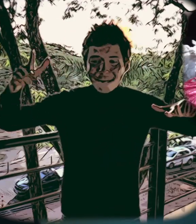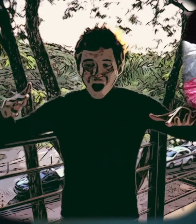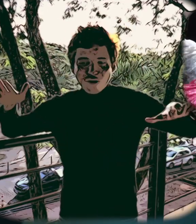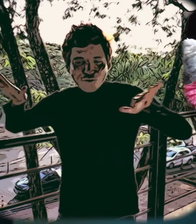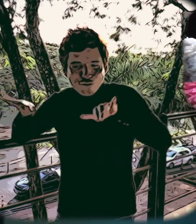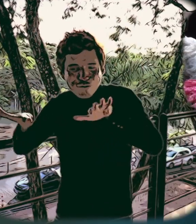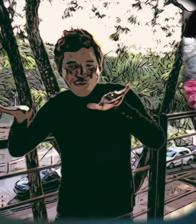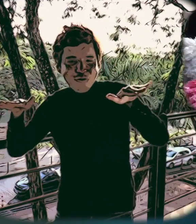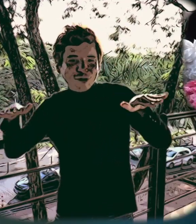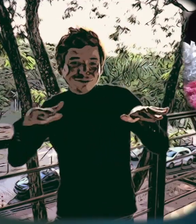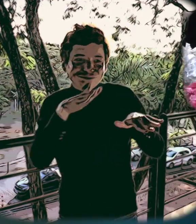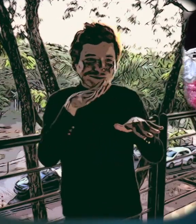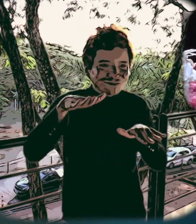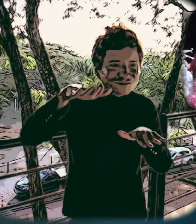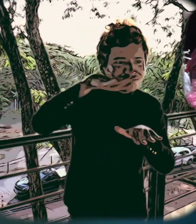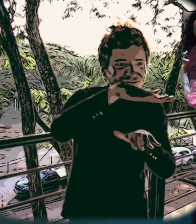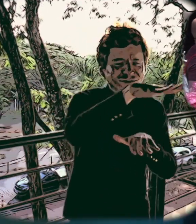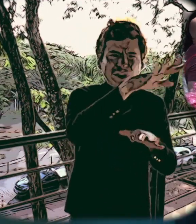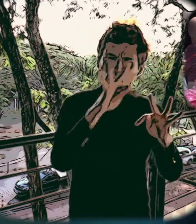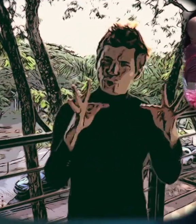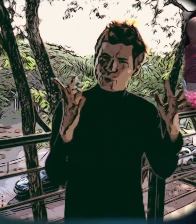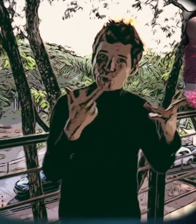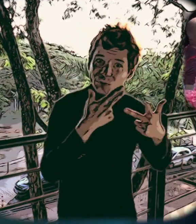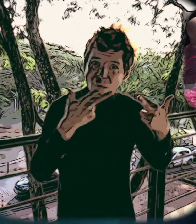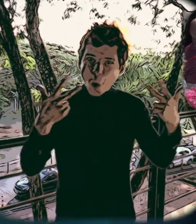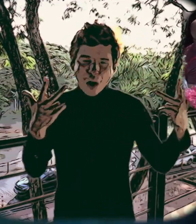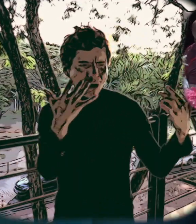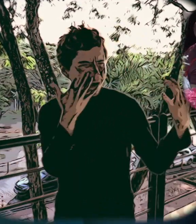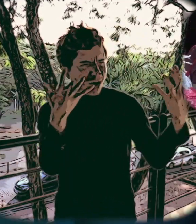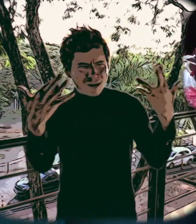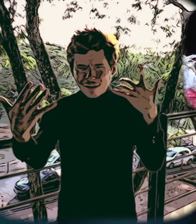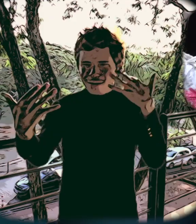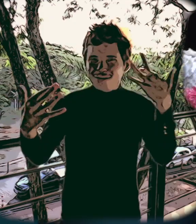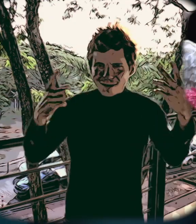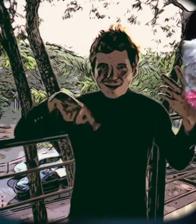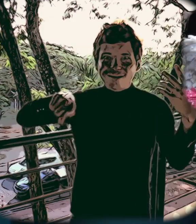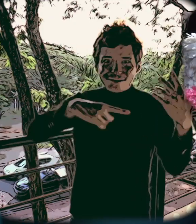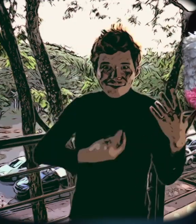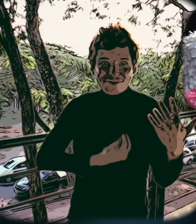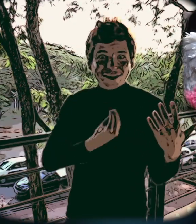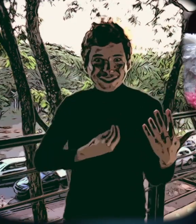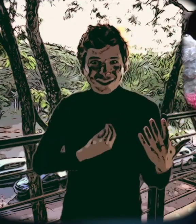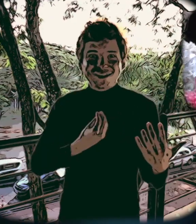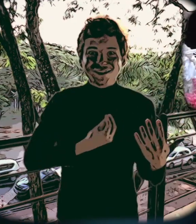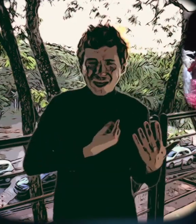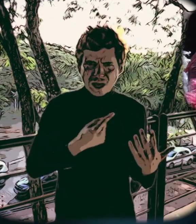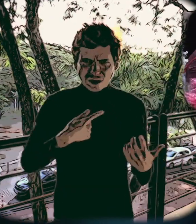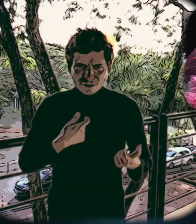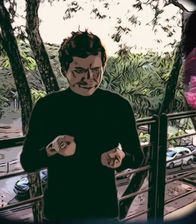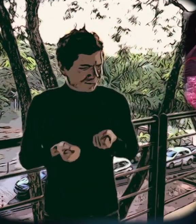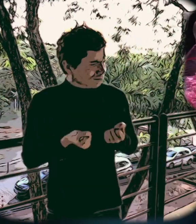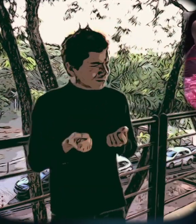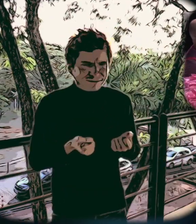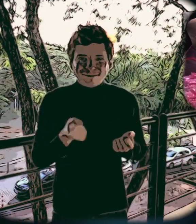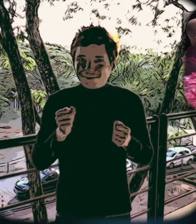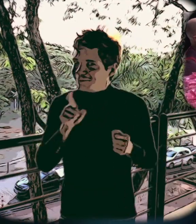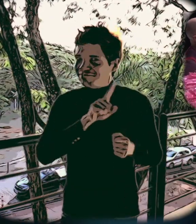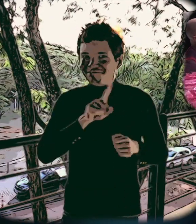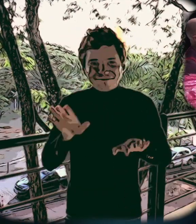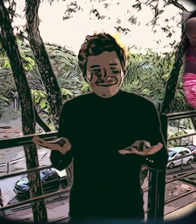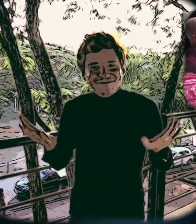o mar. Tudo que me seduz é vida, e nesse voo ninguém vai